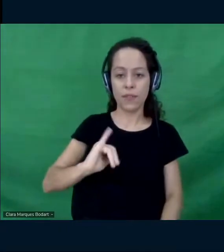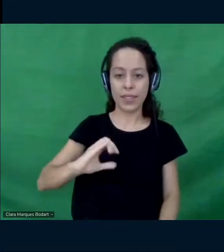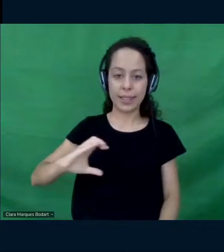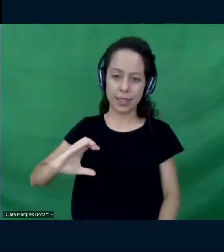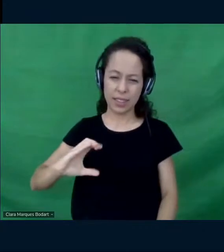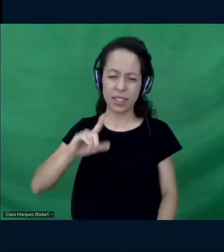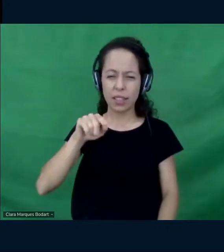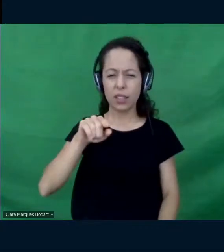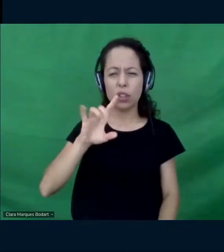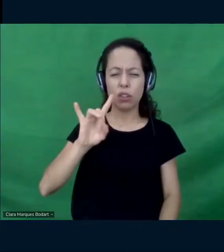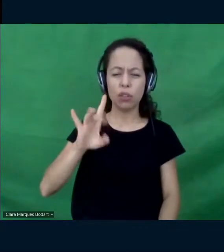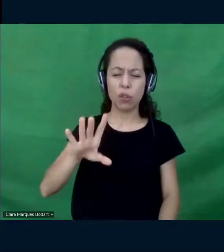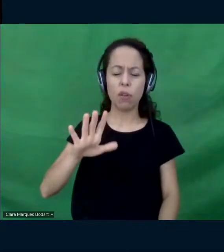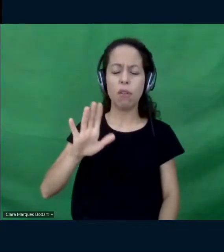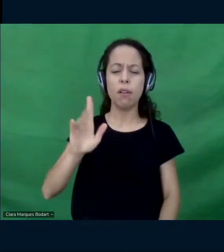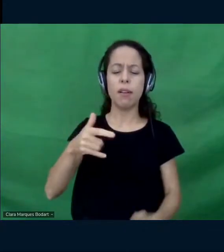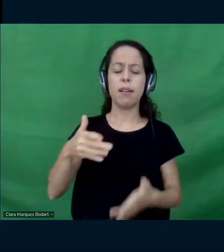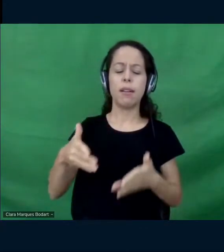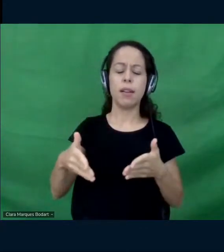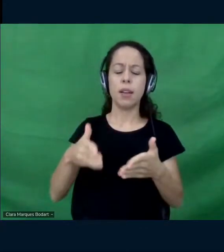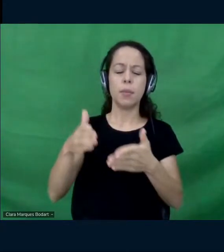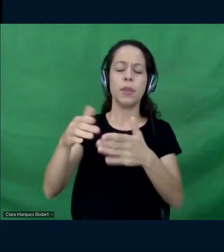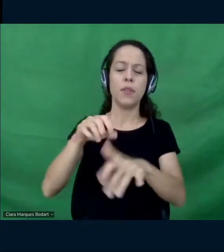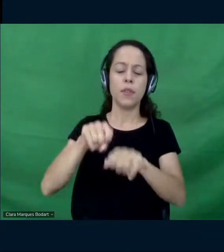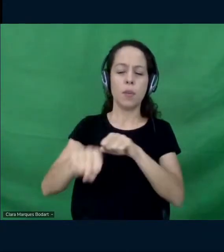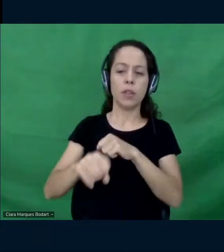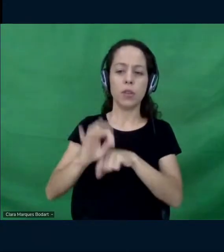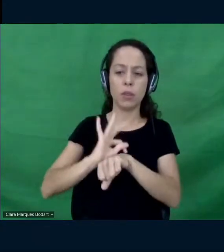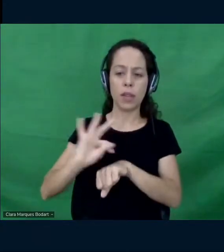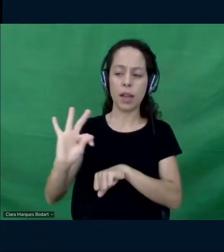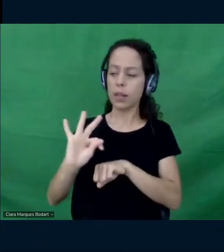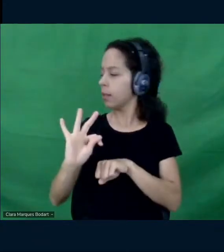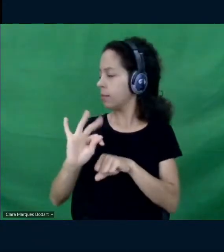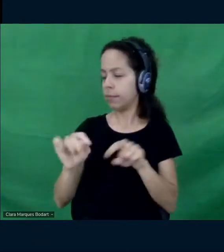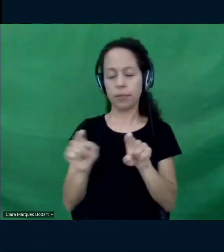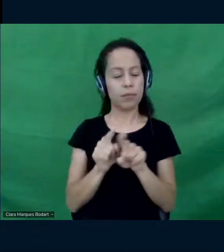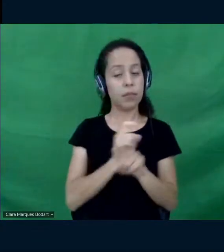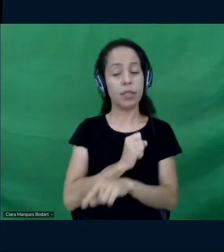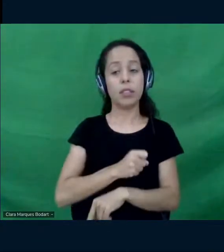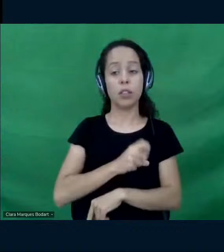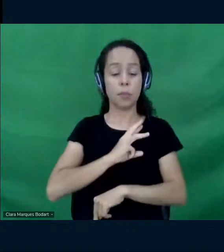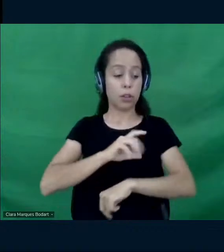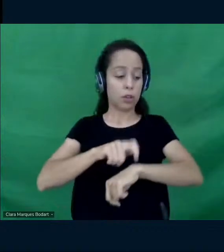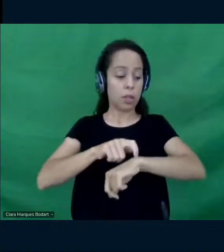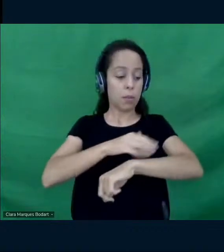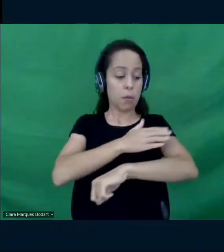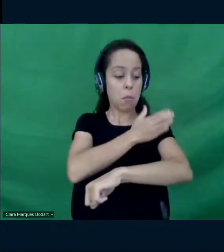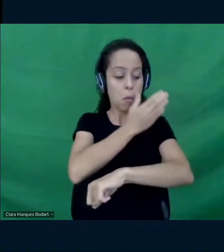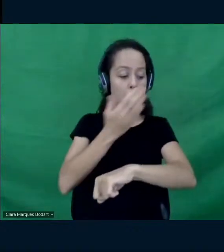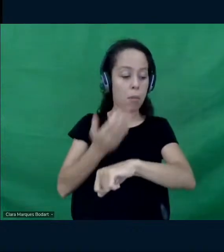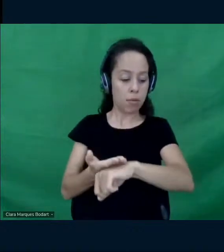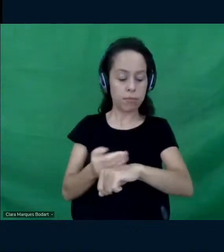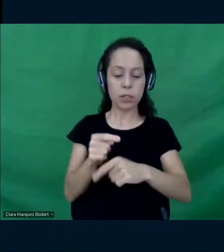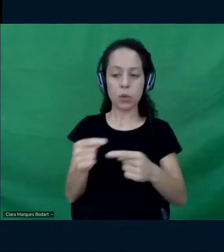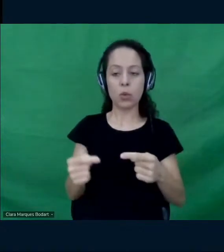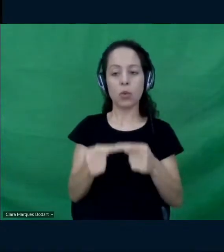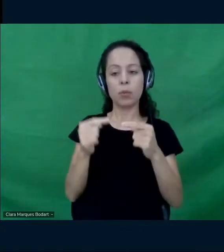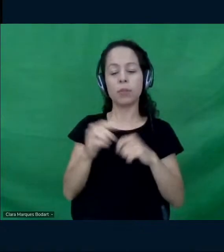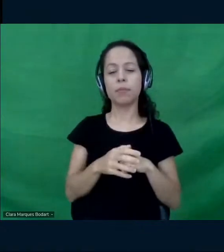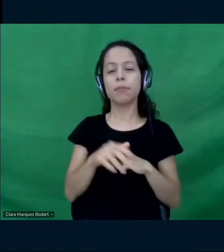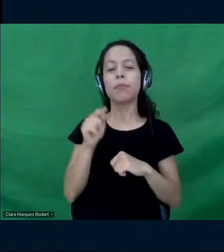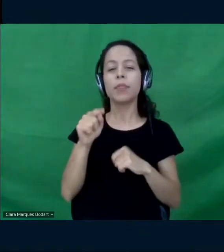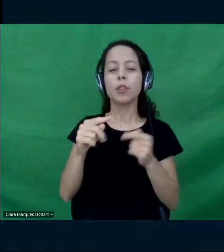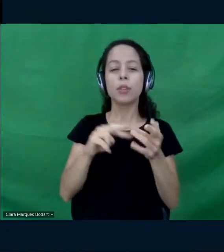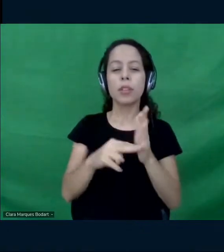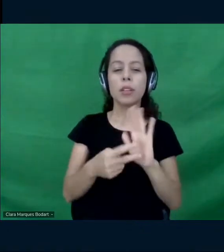para o itinerário de formação técnica, para todo o ensino médio de tempo integral. Ou seja, há uma indução para o trabalho, quase que o